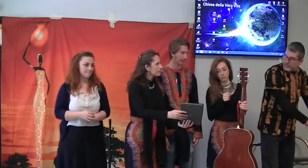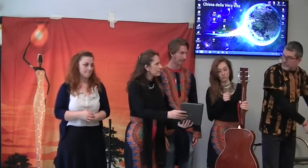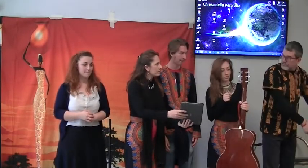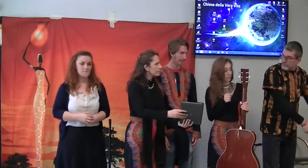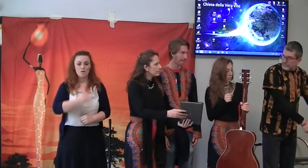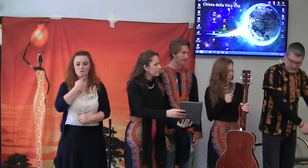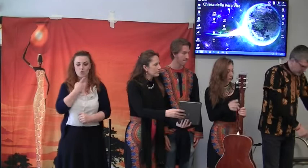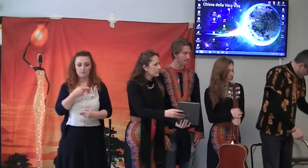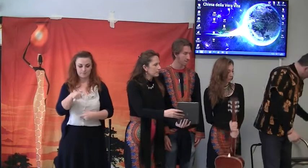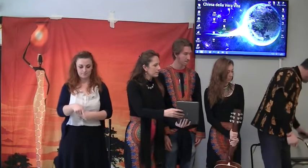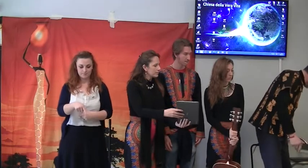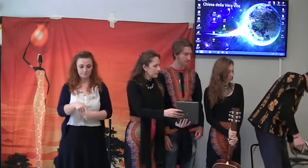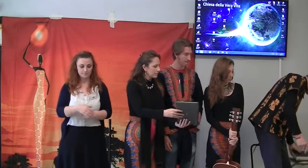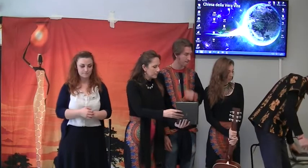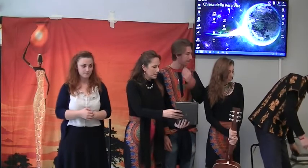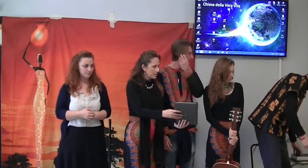Vuoi questo?